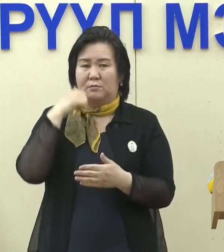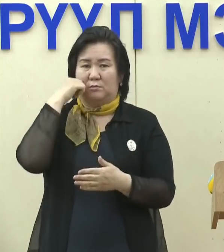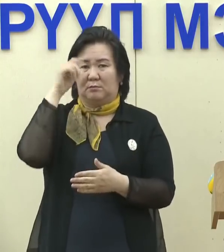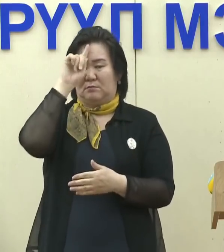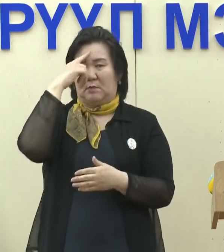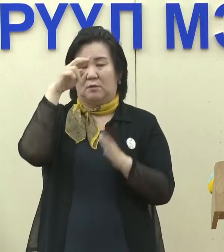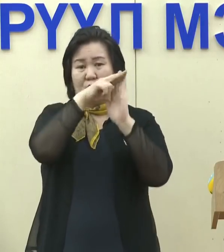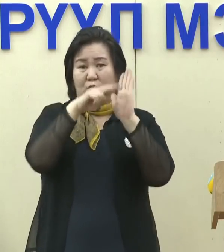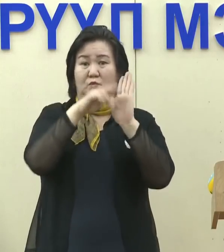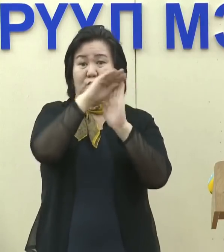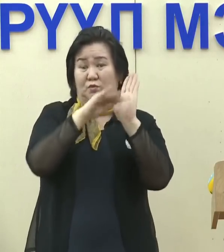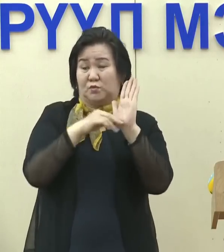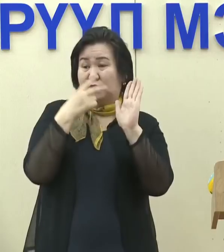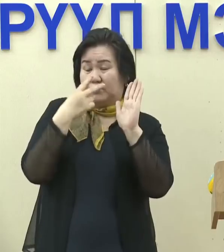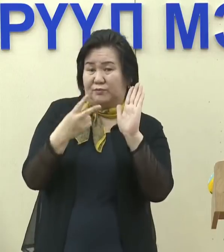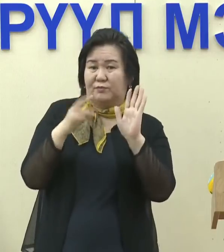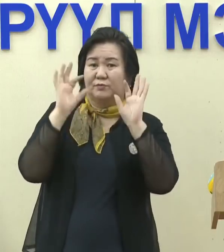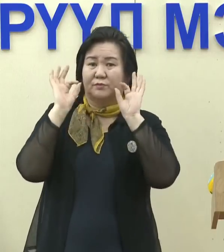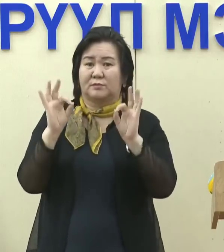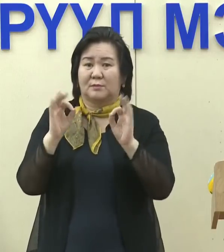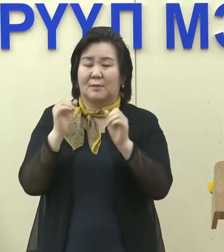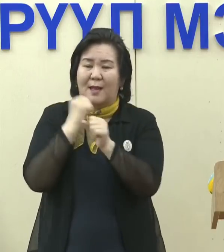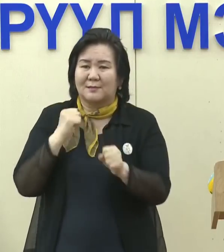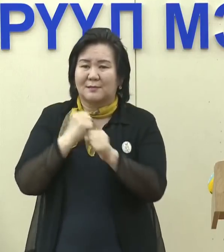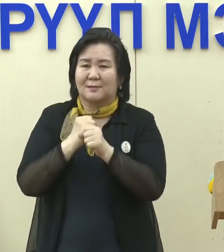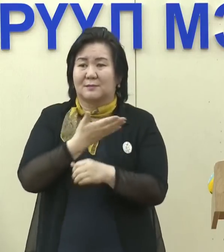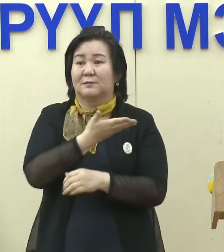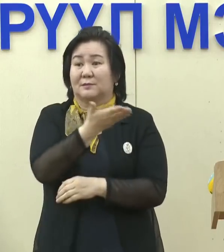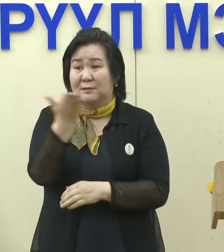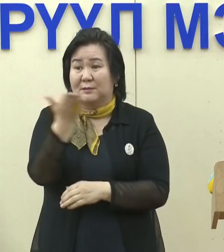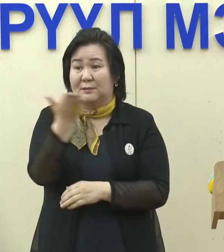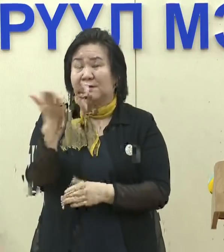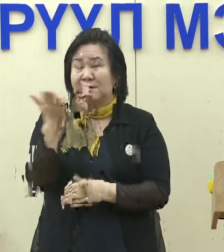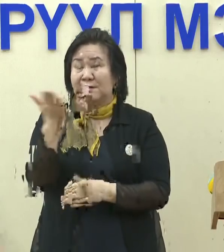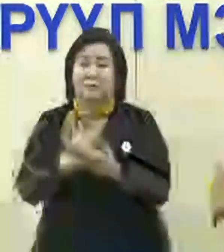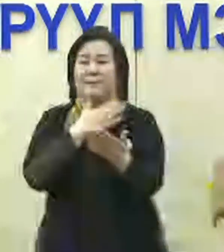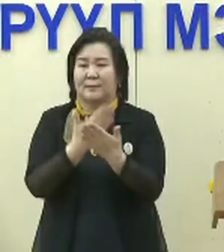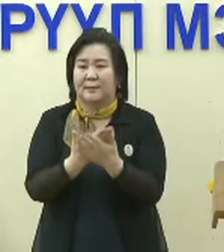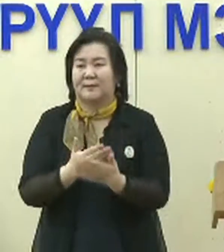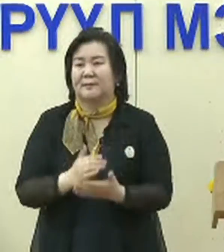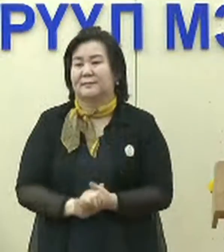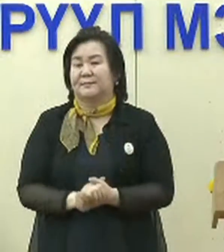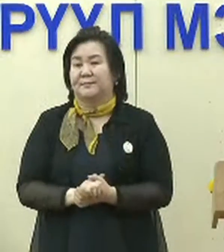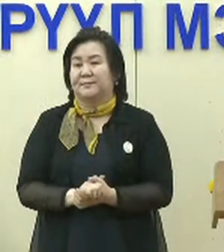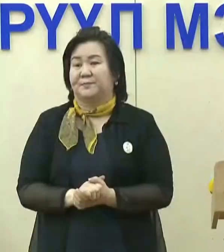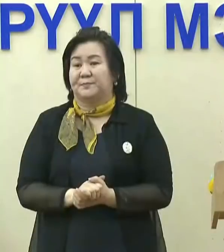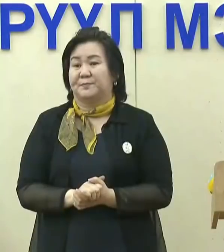байгаа зөвлөмжөө дагаад одоо ингэж ажиллахыг бас та бүхнээсээ хүсэж байна. За баярлалаа. Өнөөдрийн